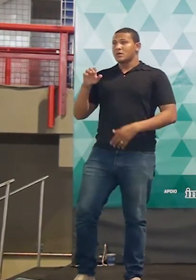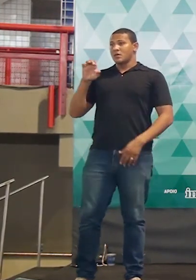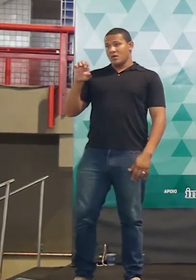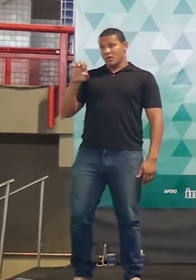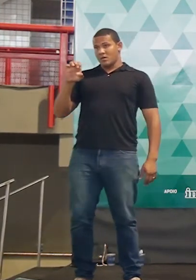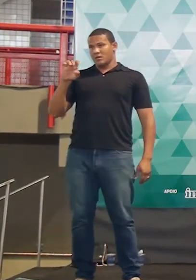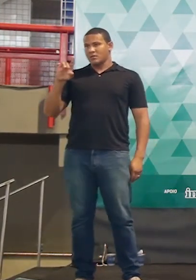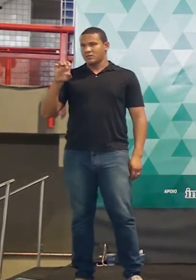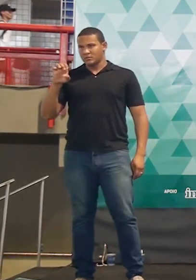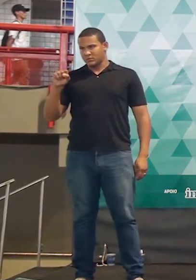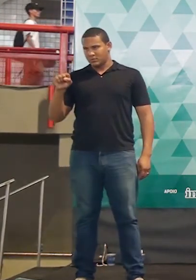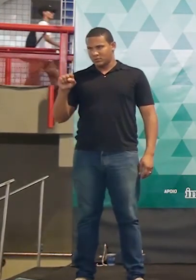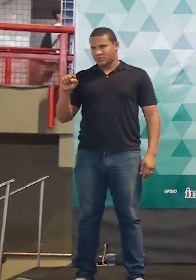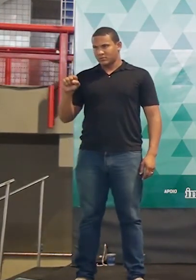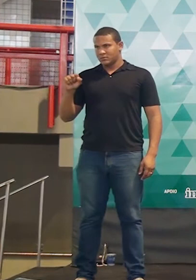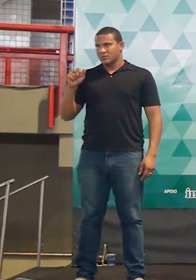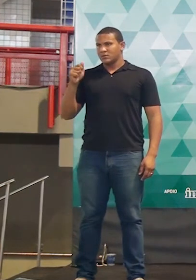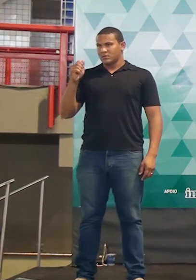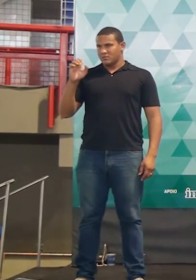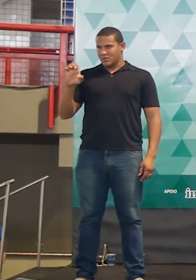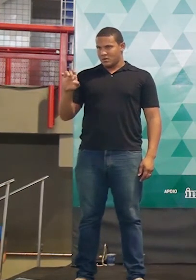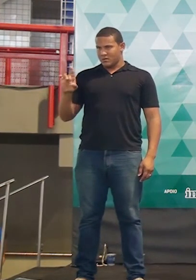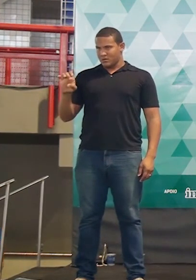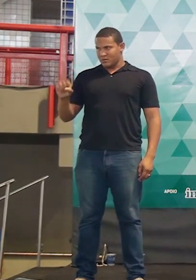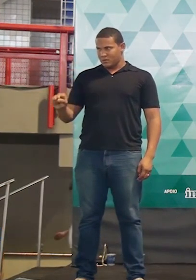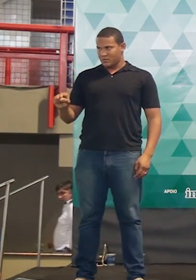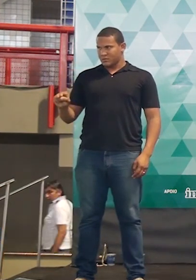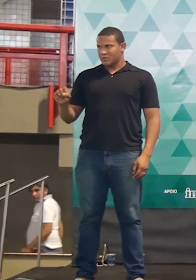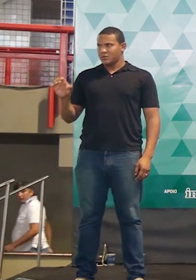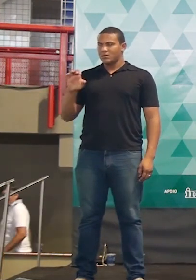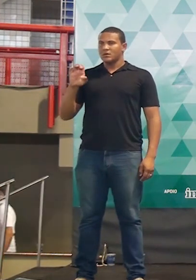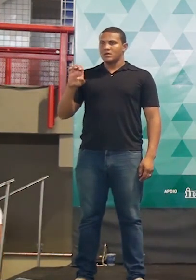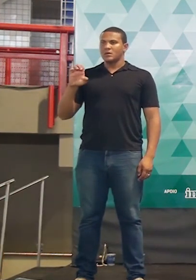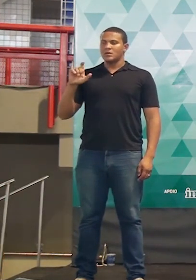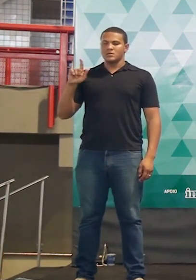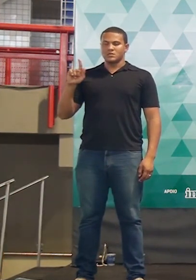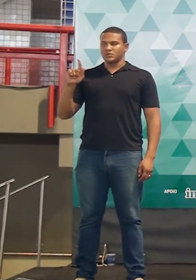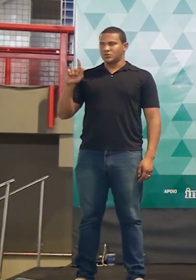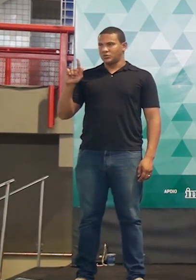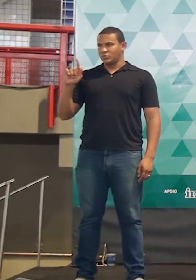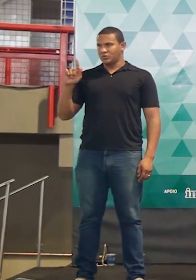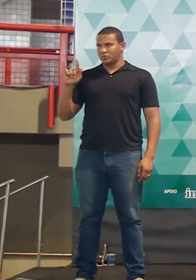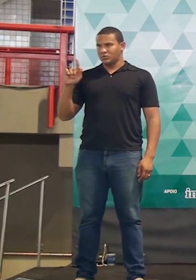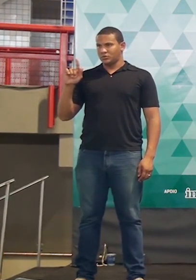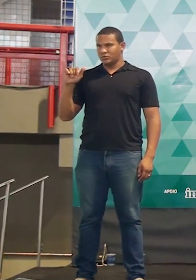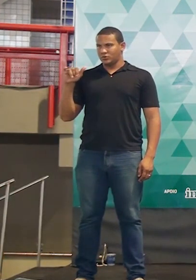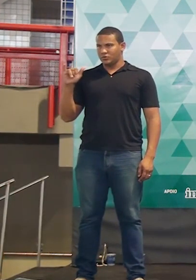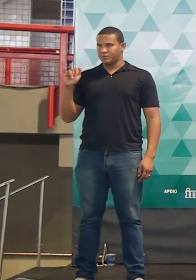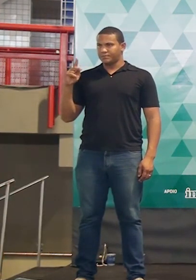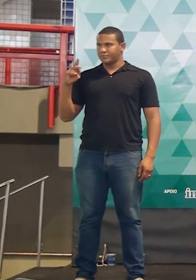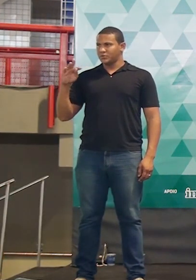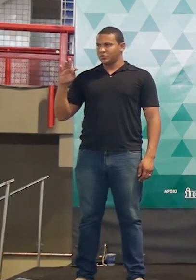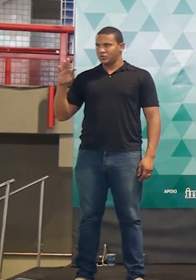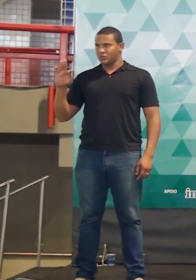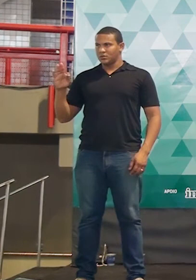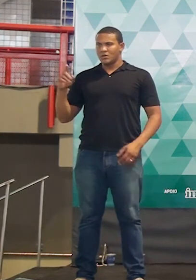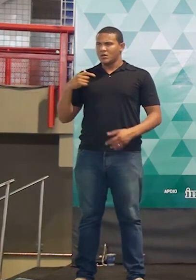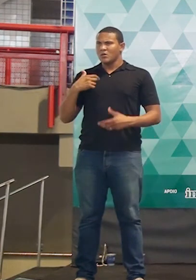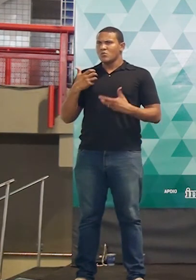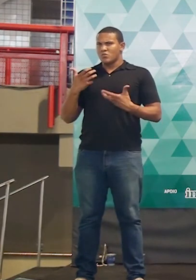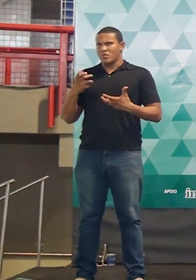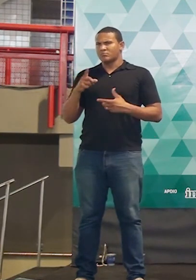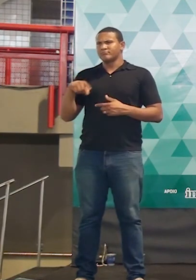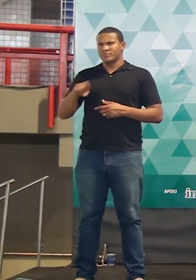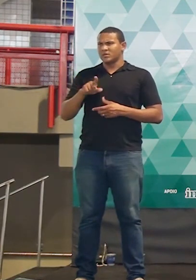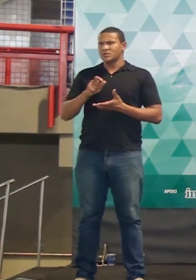é Aedes aegypti, tá? E eu queria que vocês não errassem essa escrita, porque se